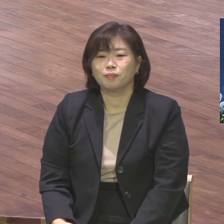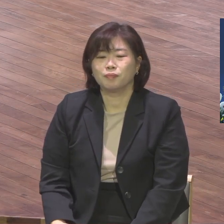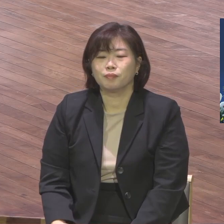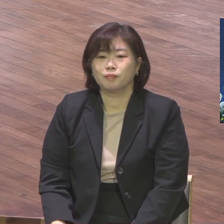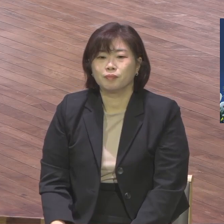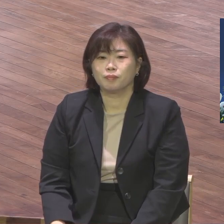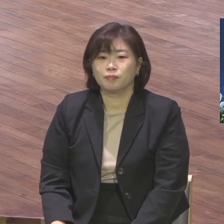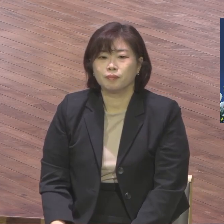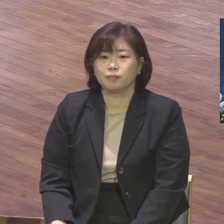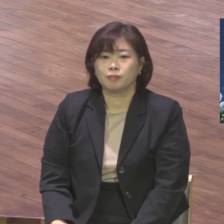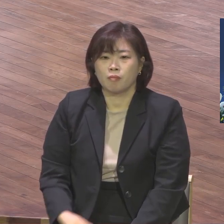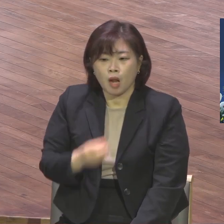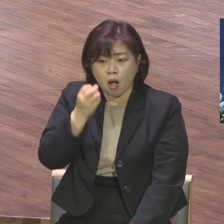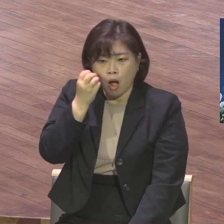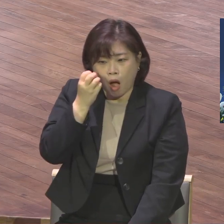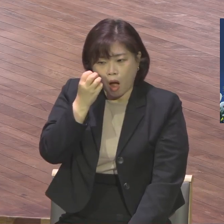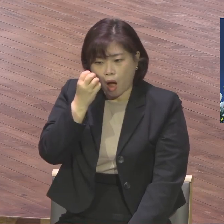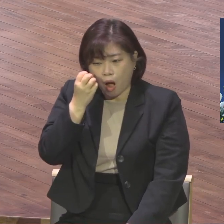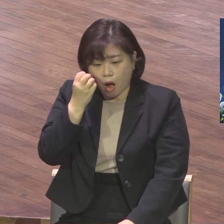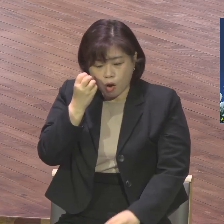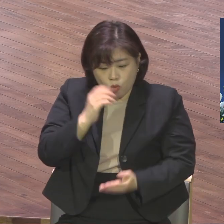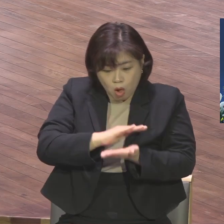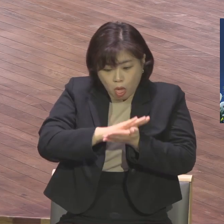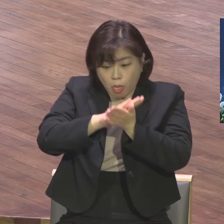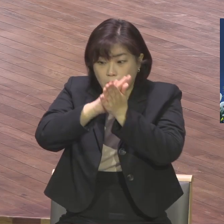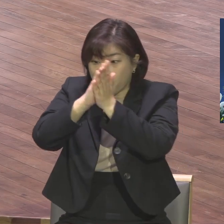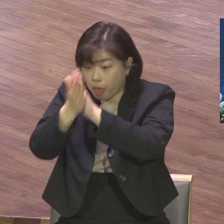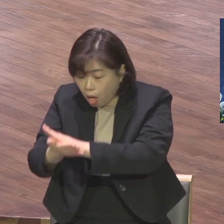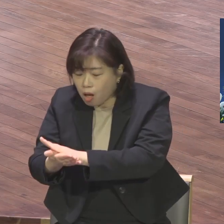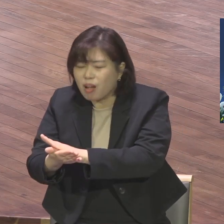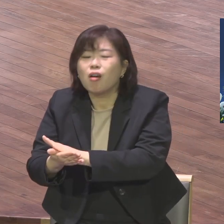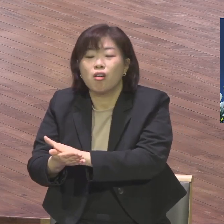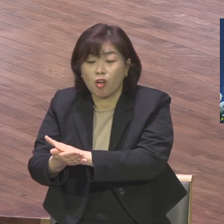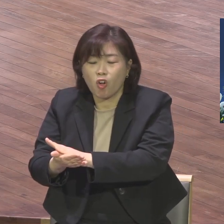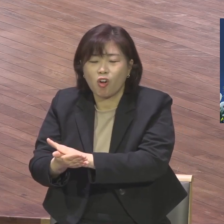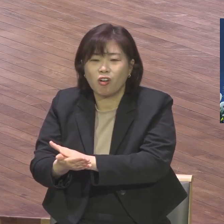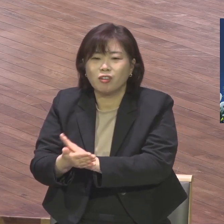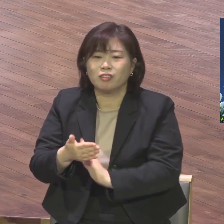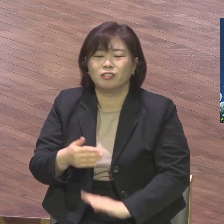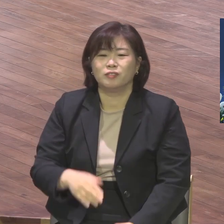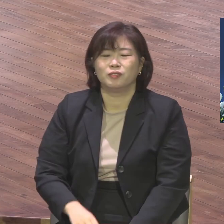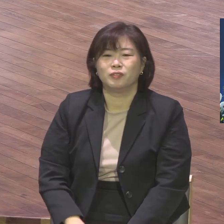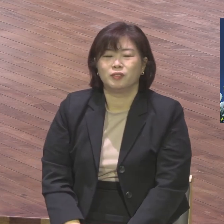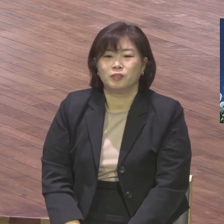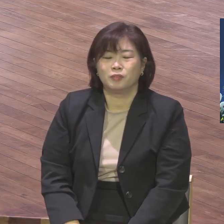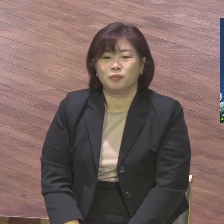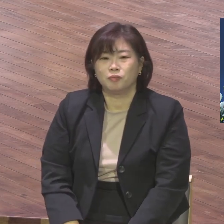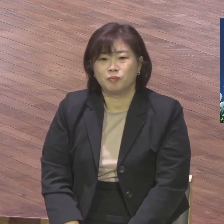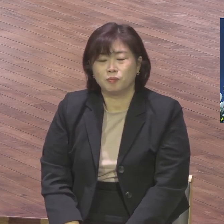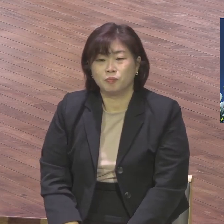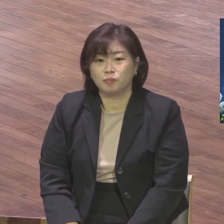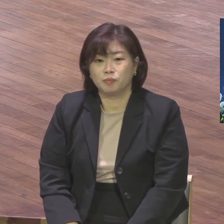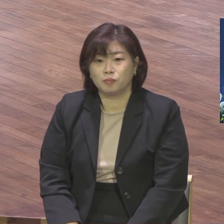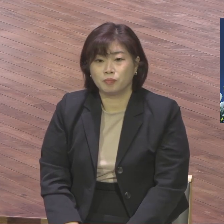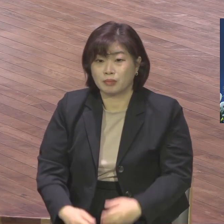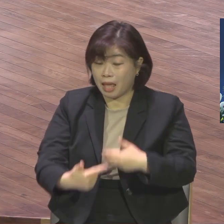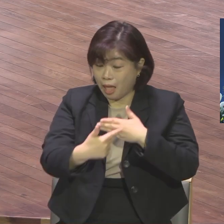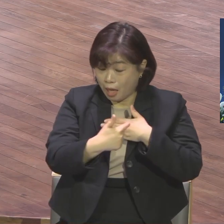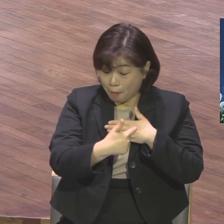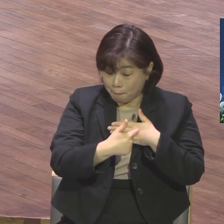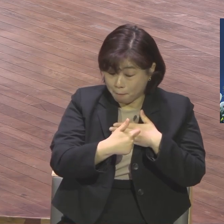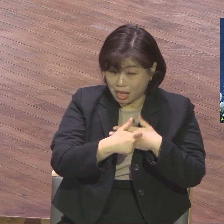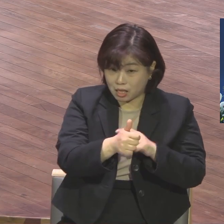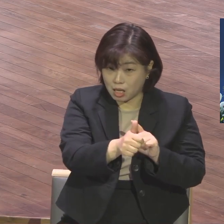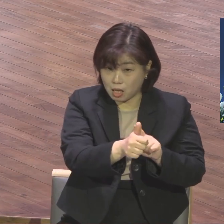이걸 변형이랍니다. 신비로운 계시로 확 변형되어 버렸어요. 마가는요 예수님의